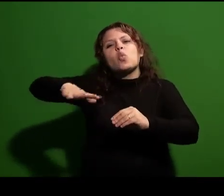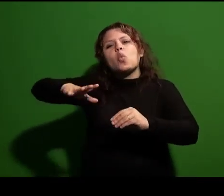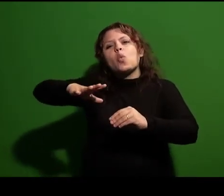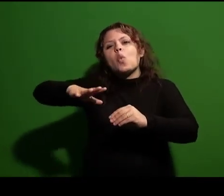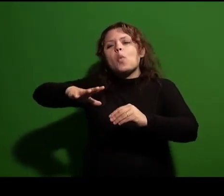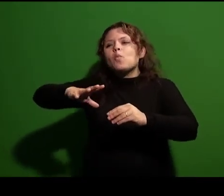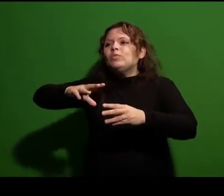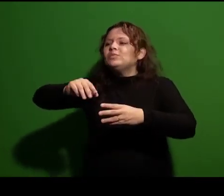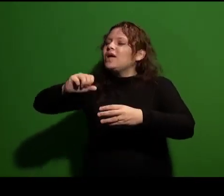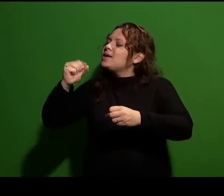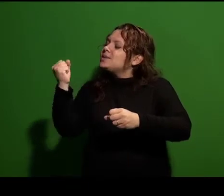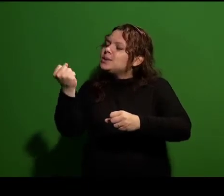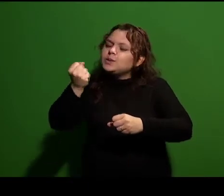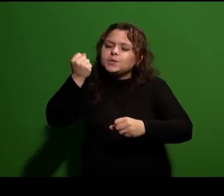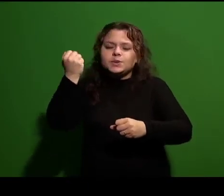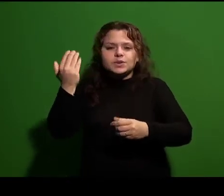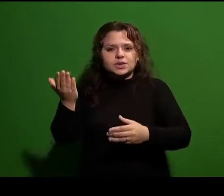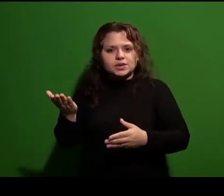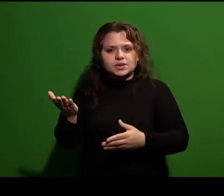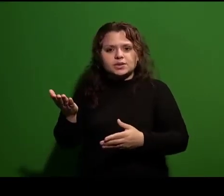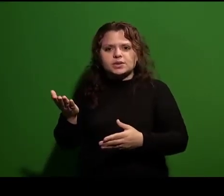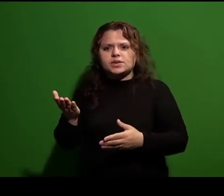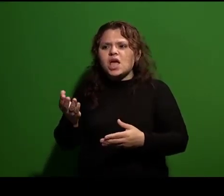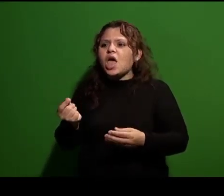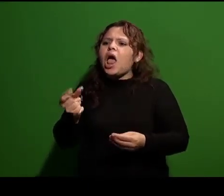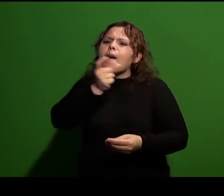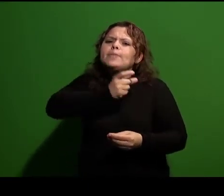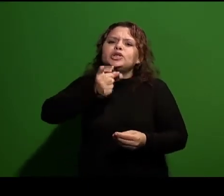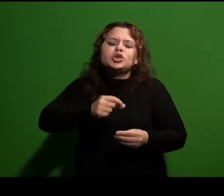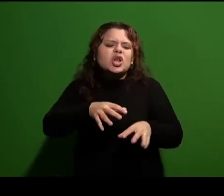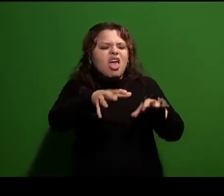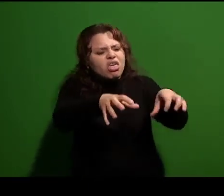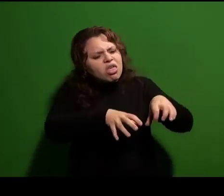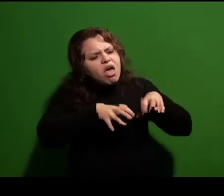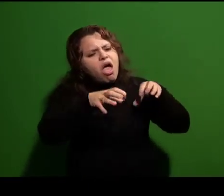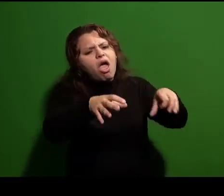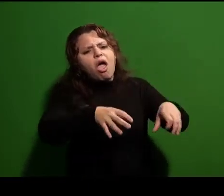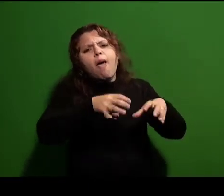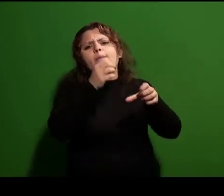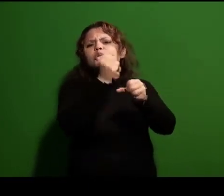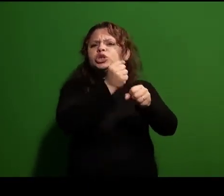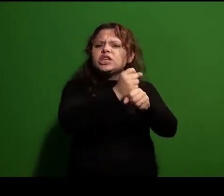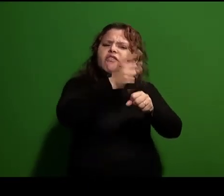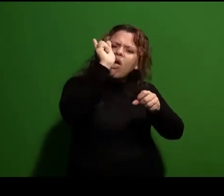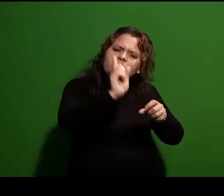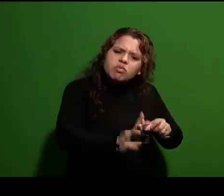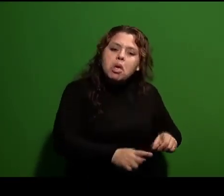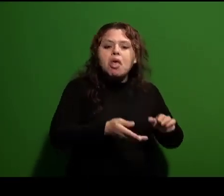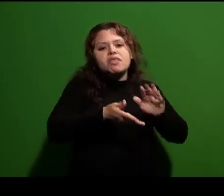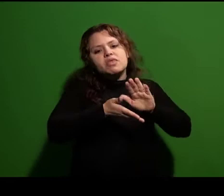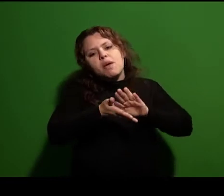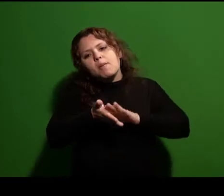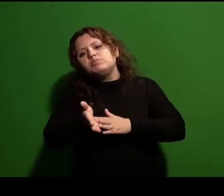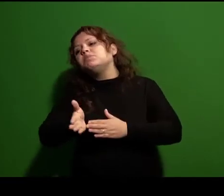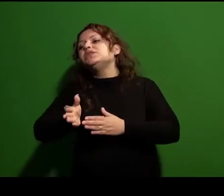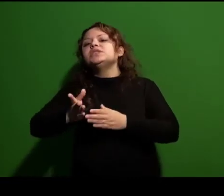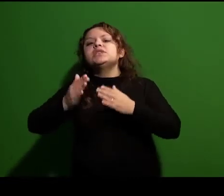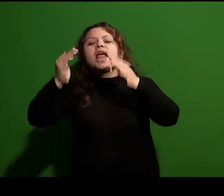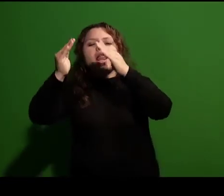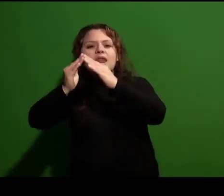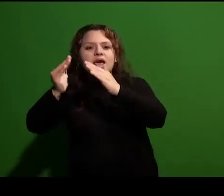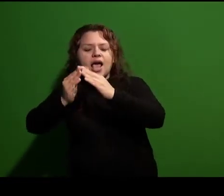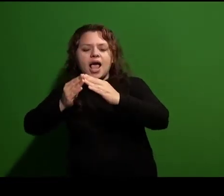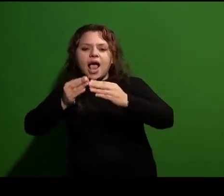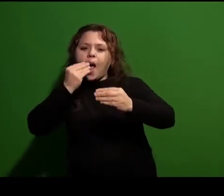importante. Cuando se terminó el trabajo del día y los hombres regresan de los campos para la cena, la familia entera se